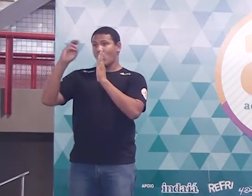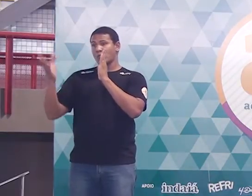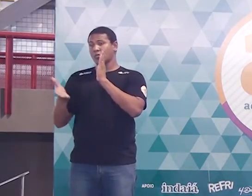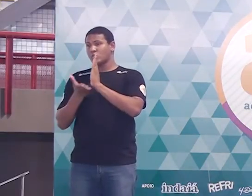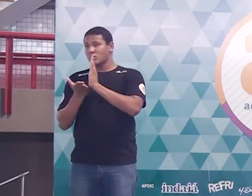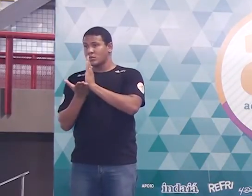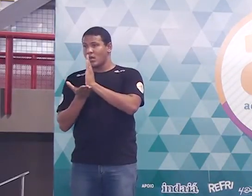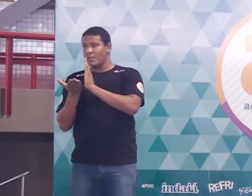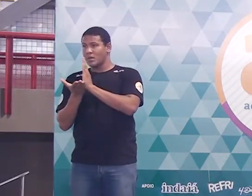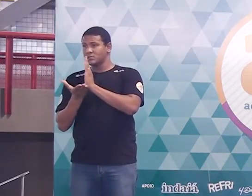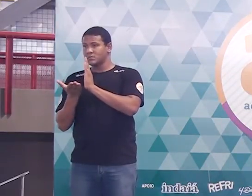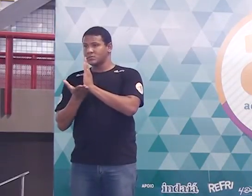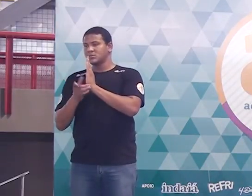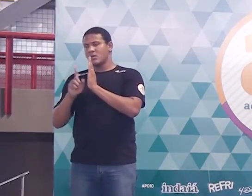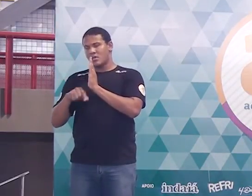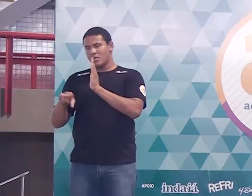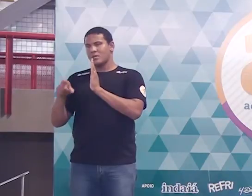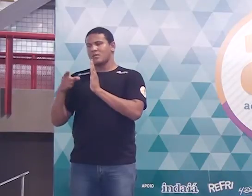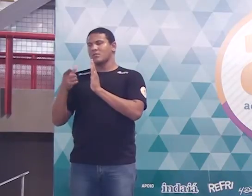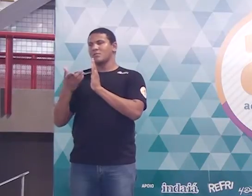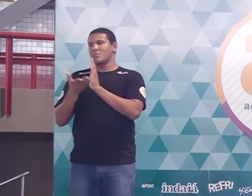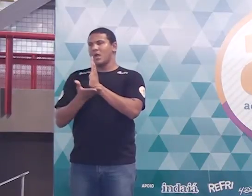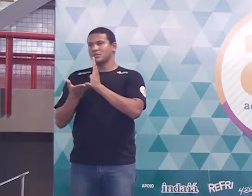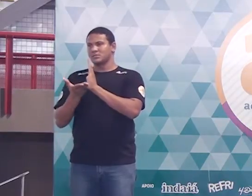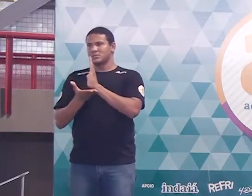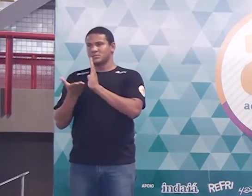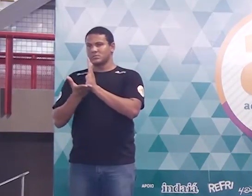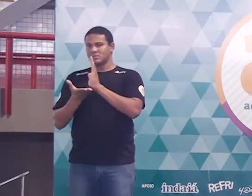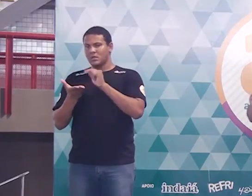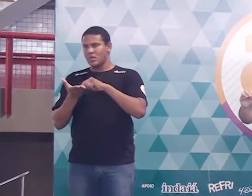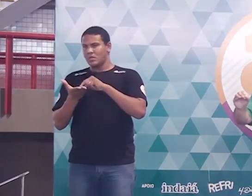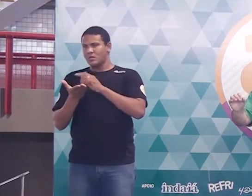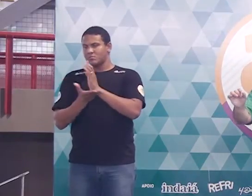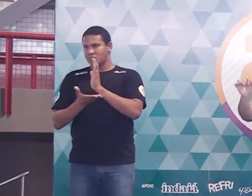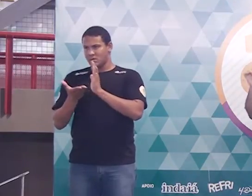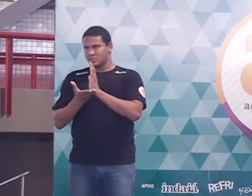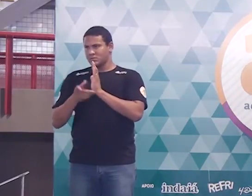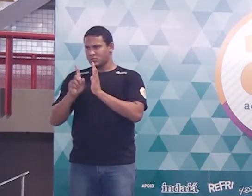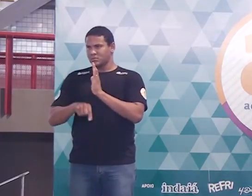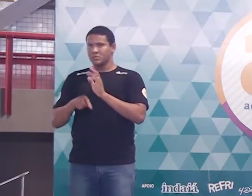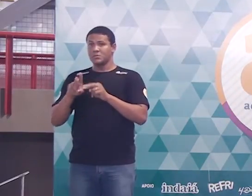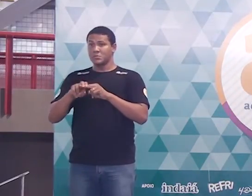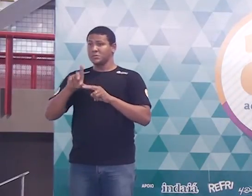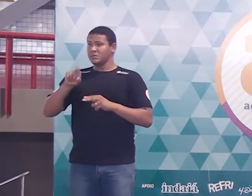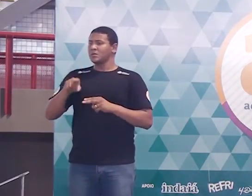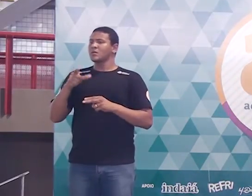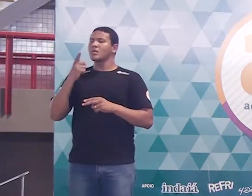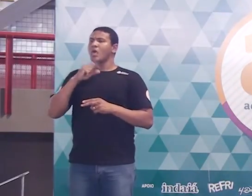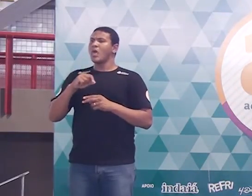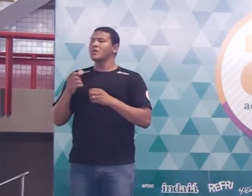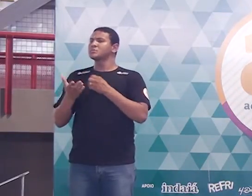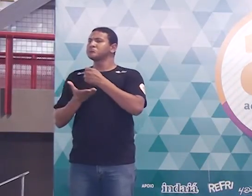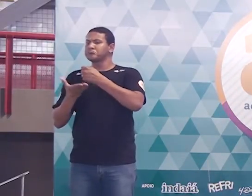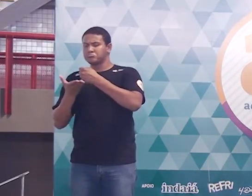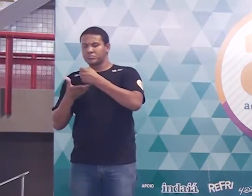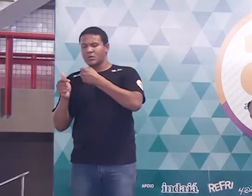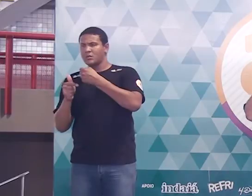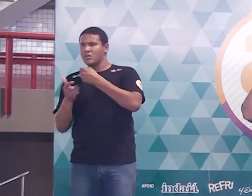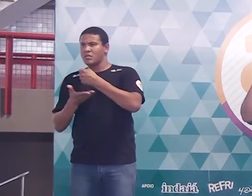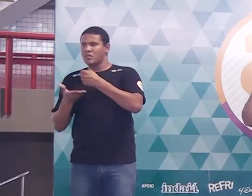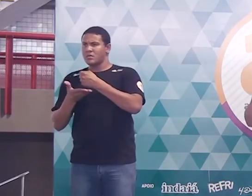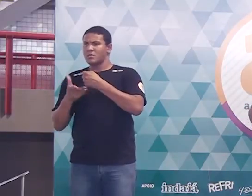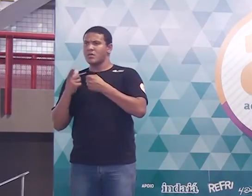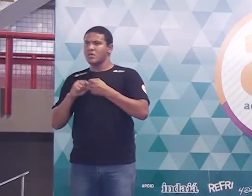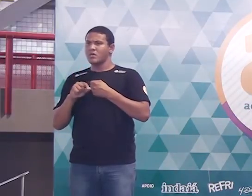base. Ou seja, é o chamado primeiro nível trófico. E quem é que faz esse primeiro nível trófico, né? O